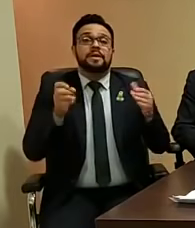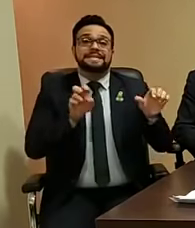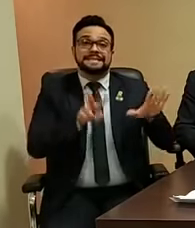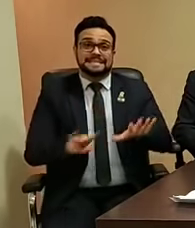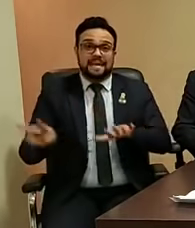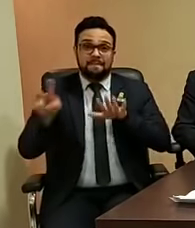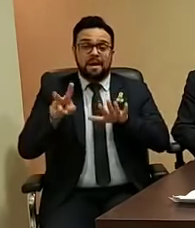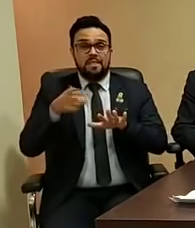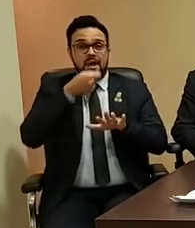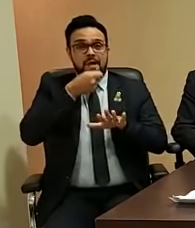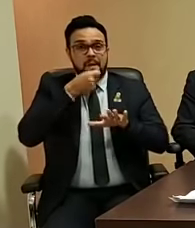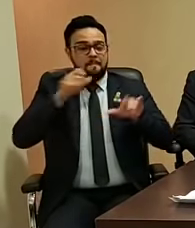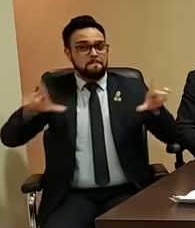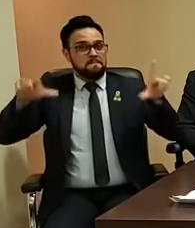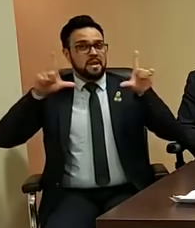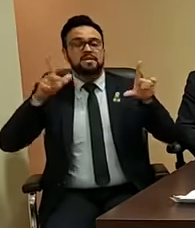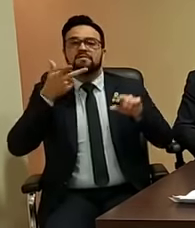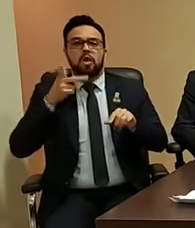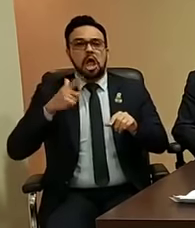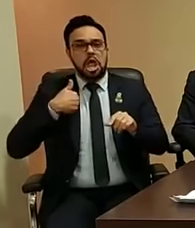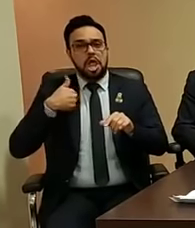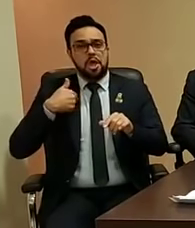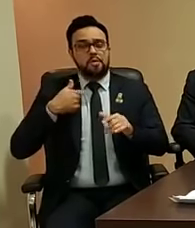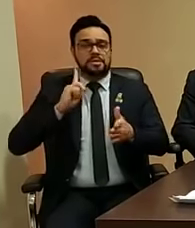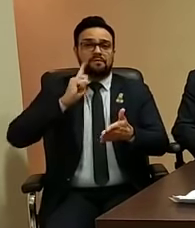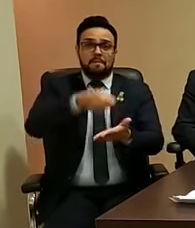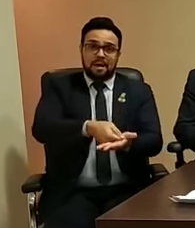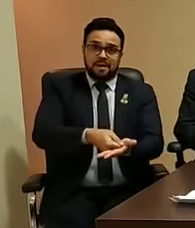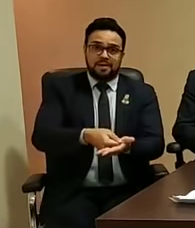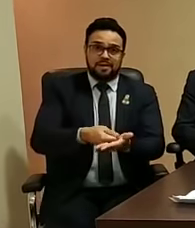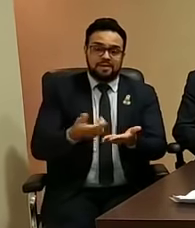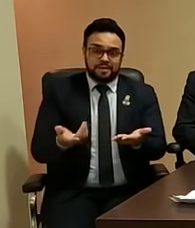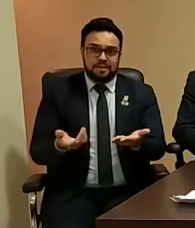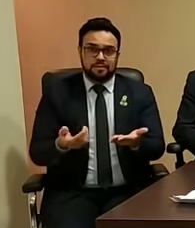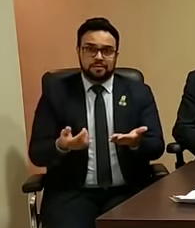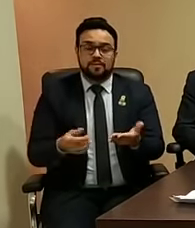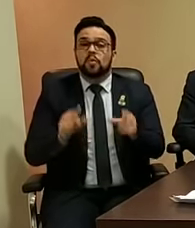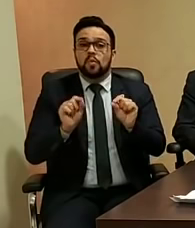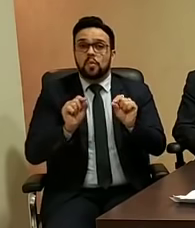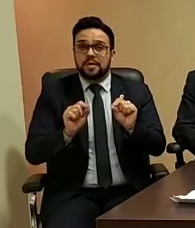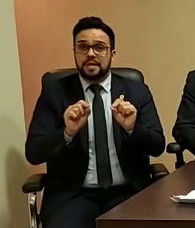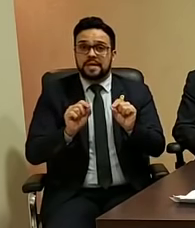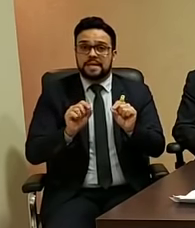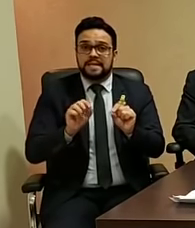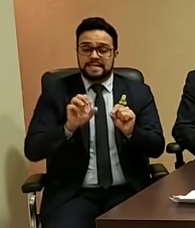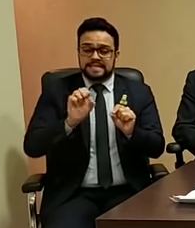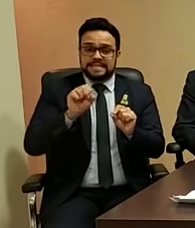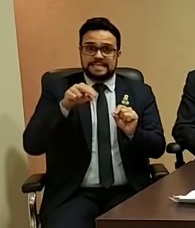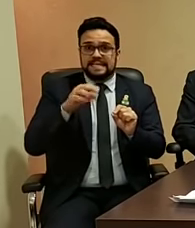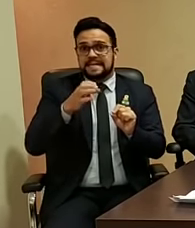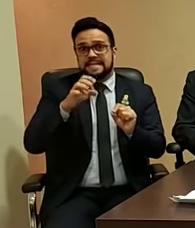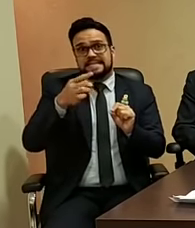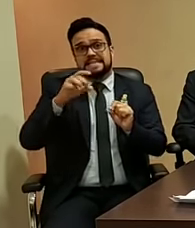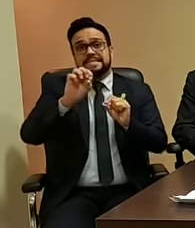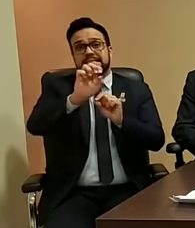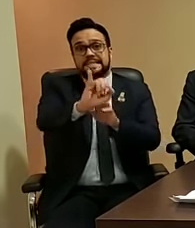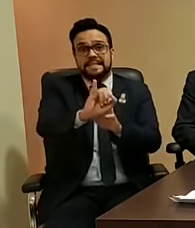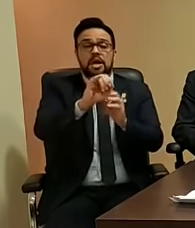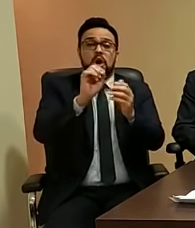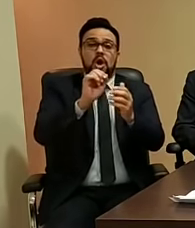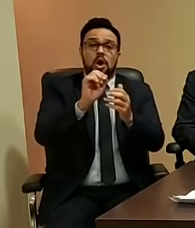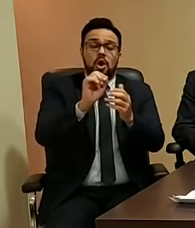imprensa falou que eu estaria bancando a sanção caso o Congresso